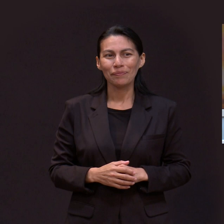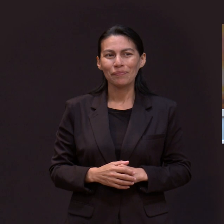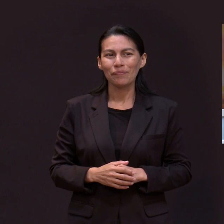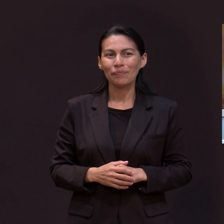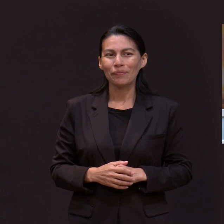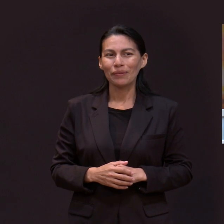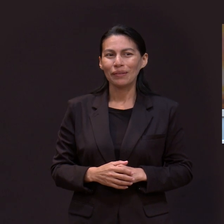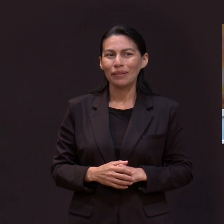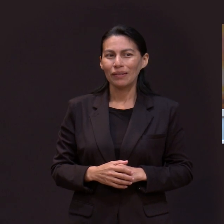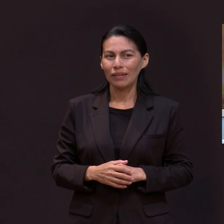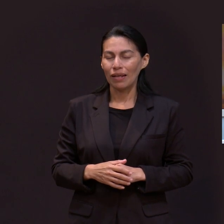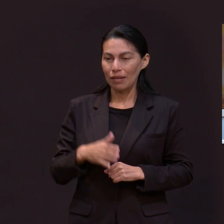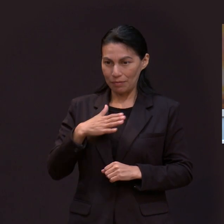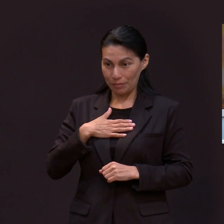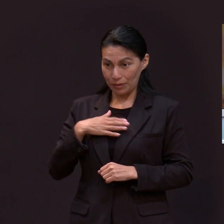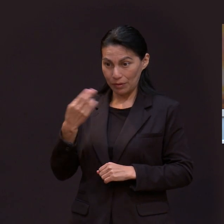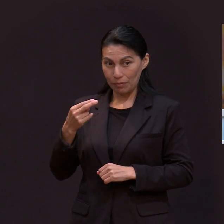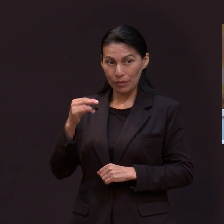papá